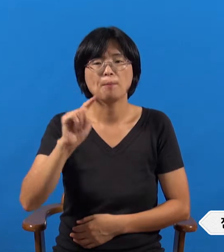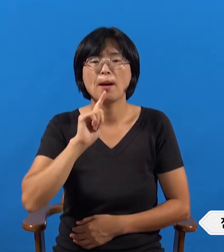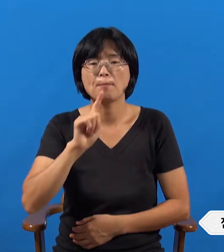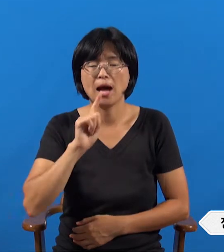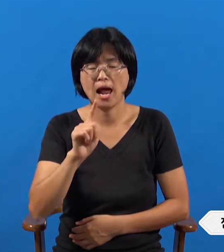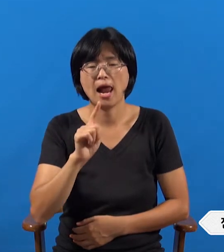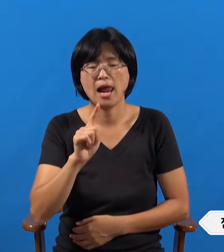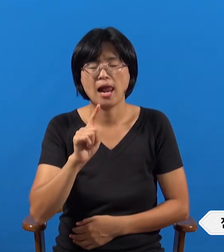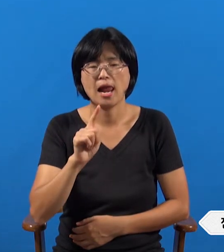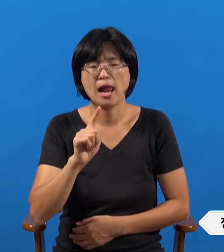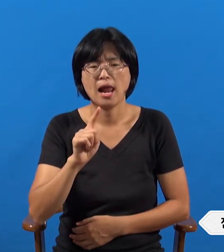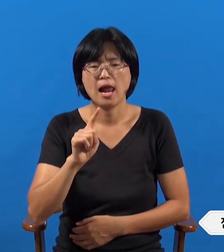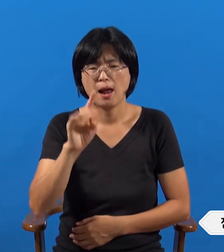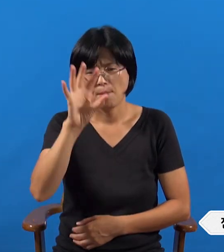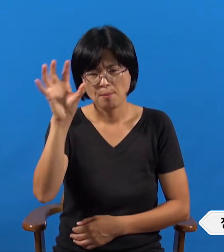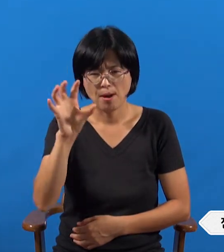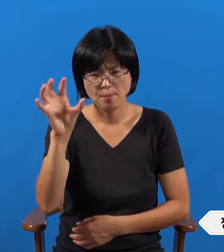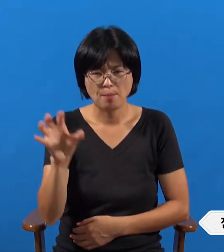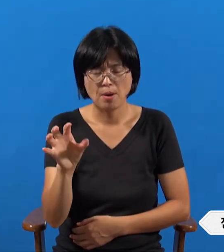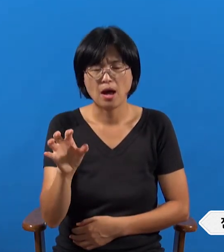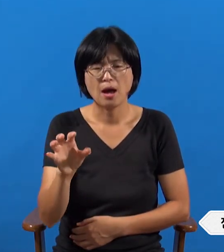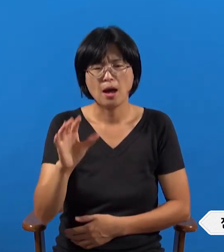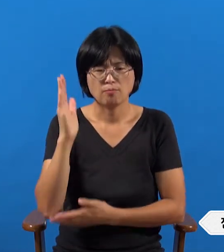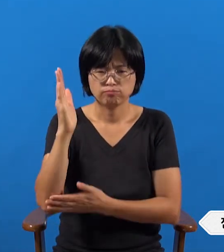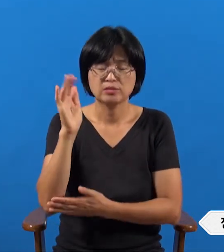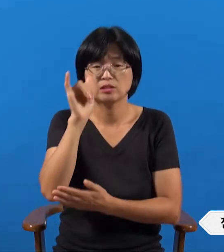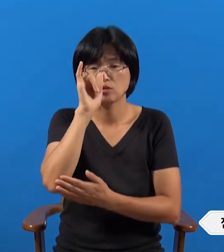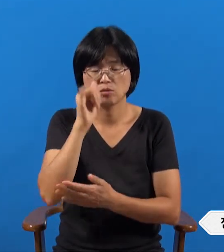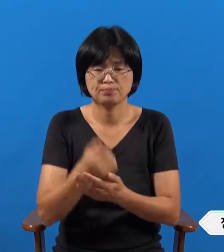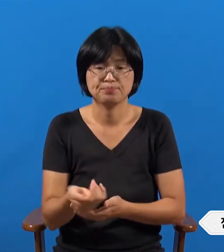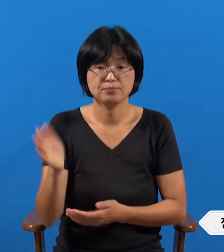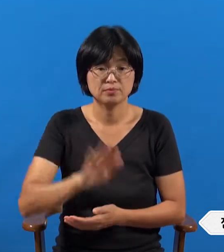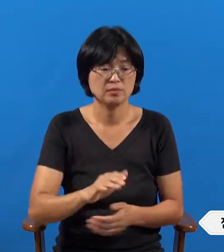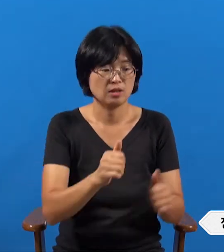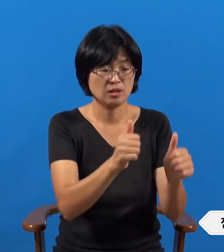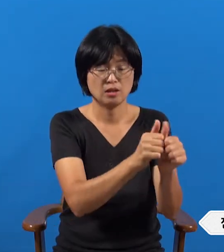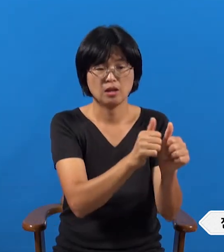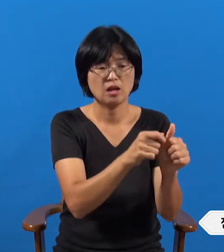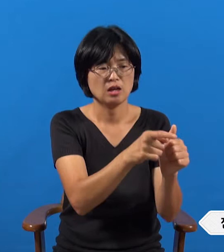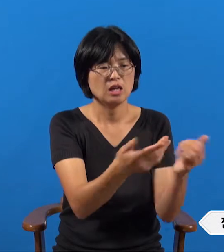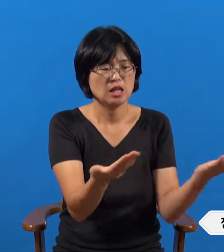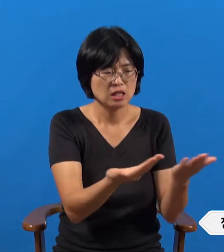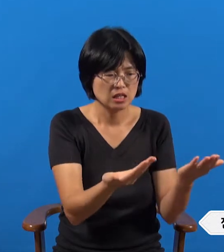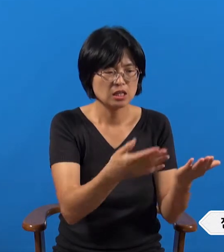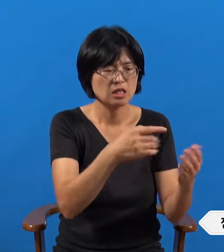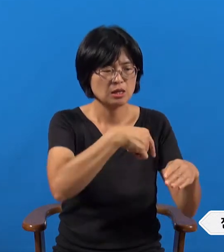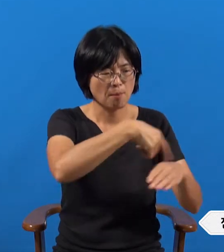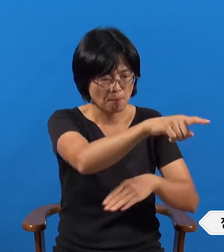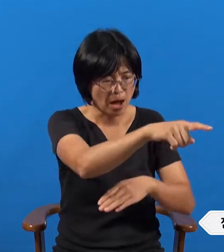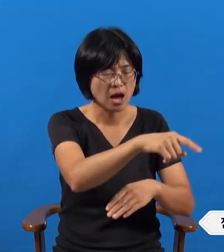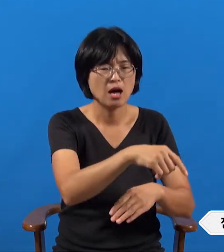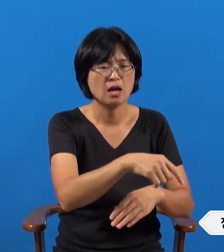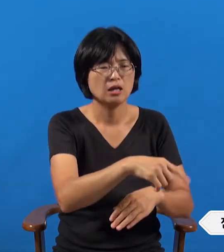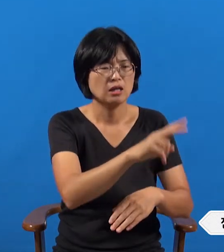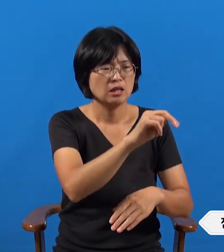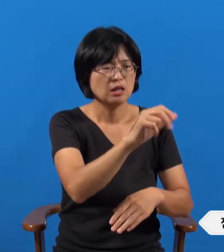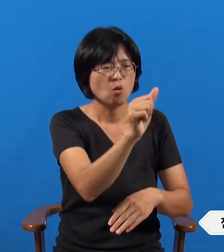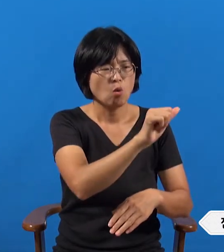보통 3만 마디의 말을 한다고 합니다. 그런데 남자들은 일터에서